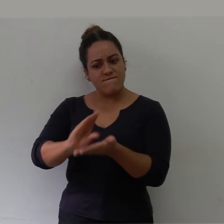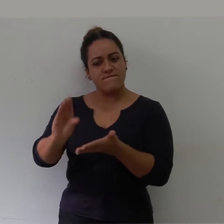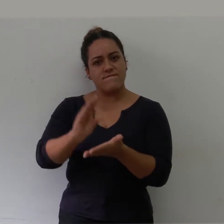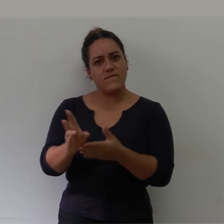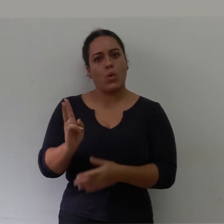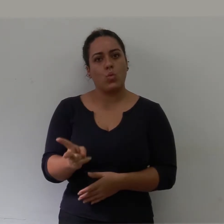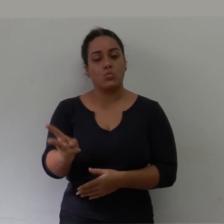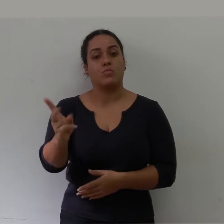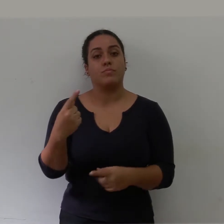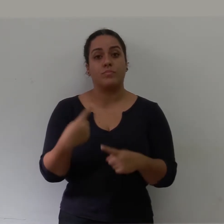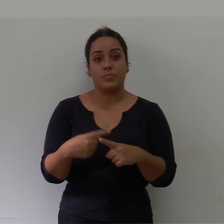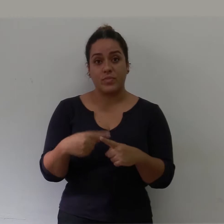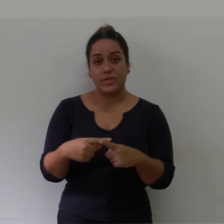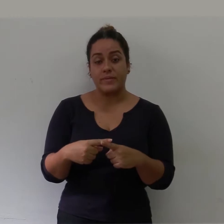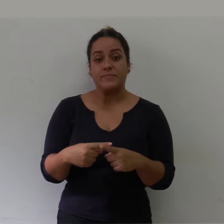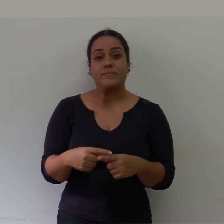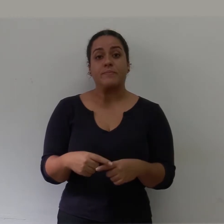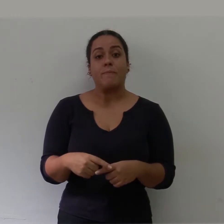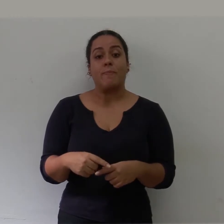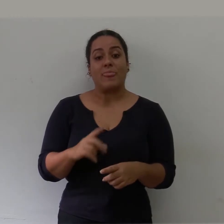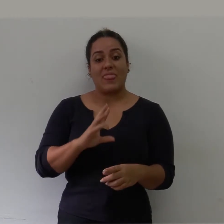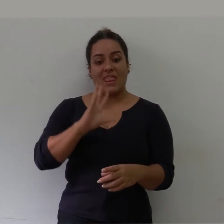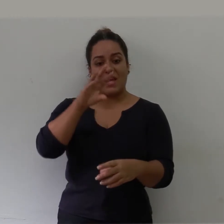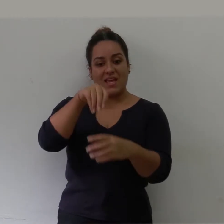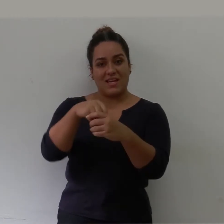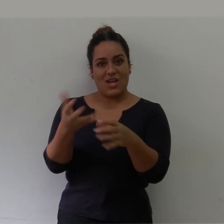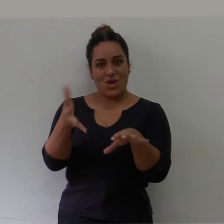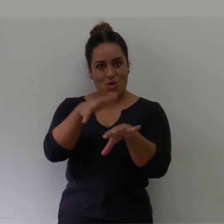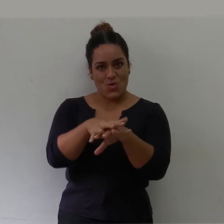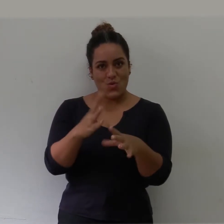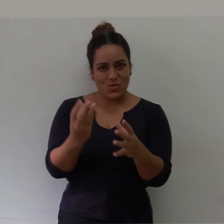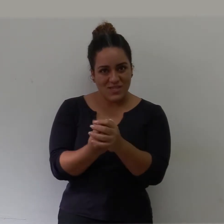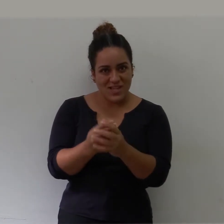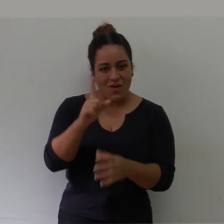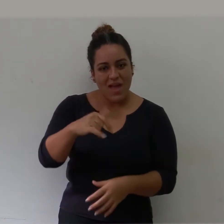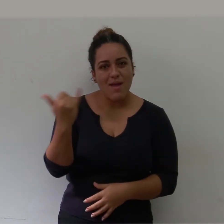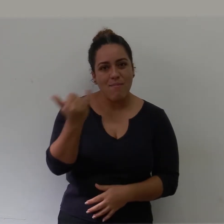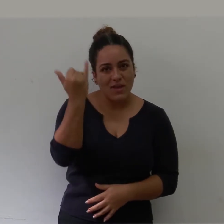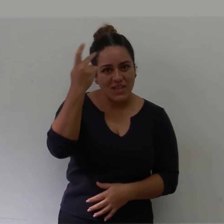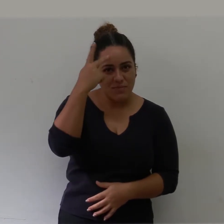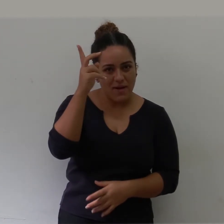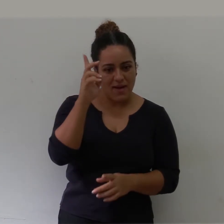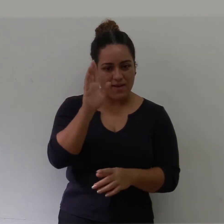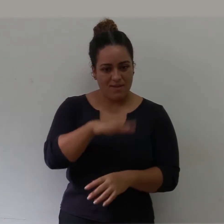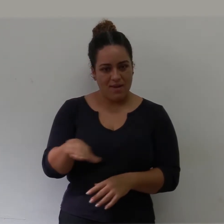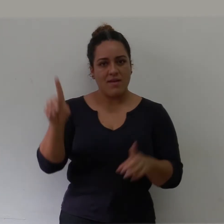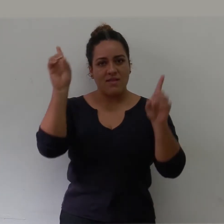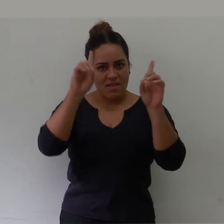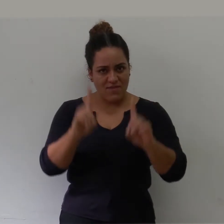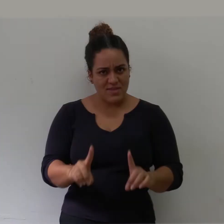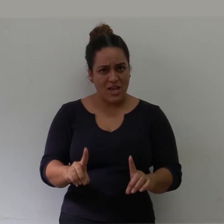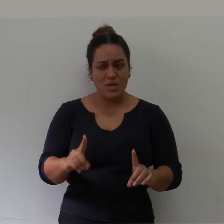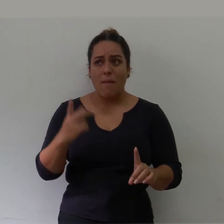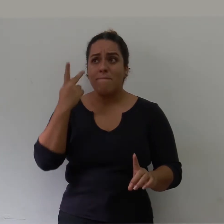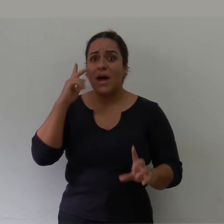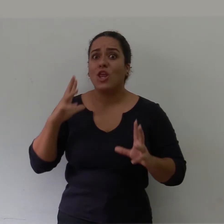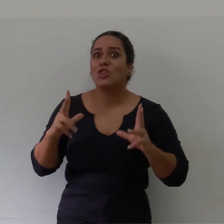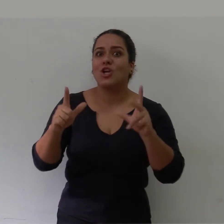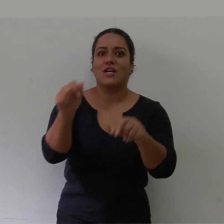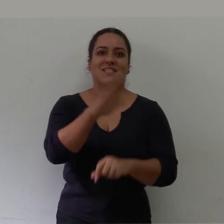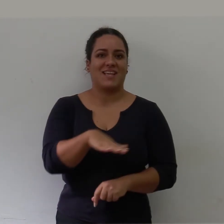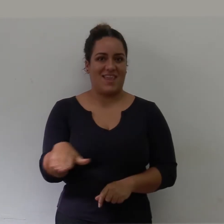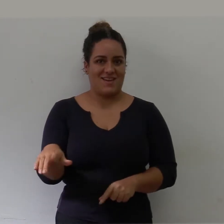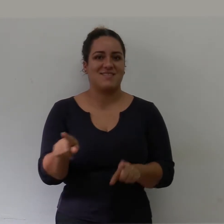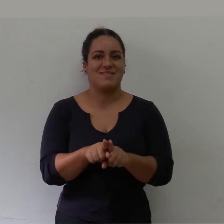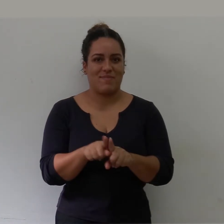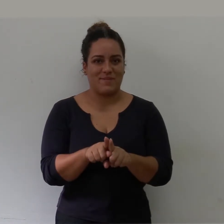investimento feito, porque a inclusão ela não é só importante para as crianças com deficiência, é importante para todas as crianças.